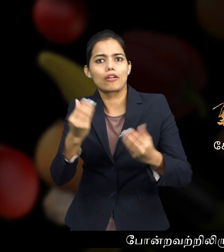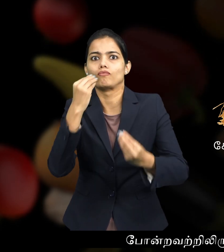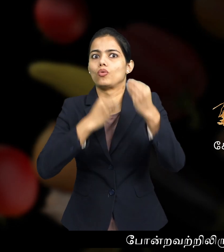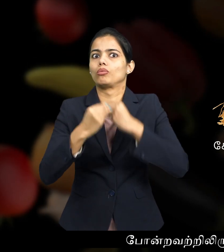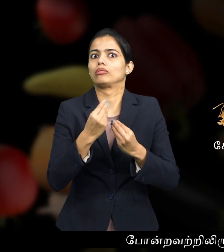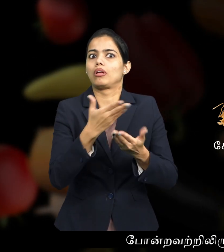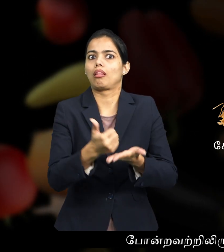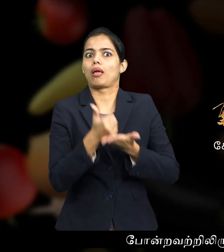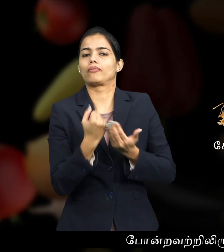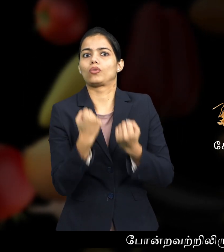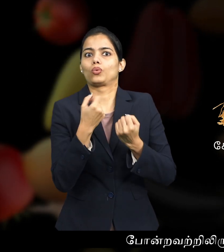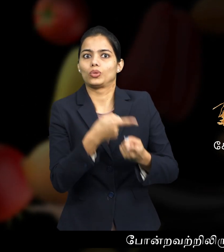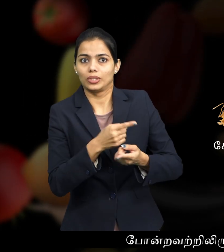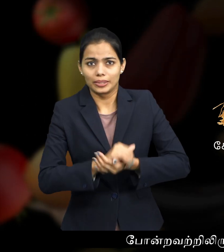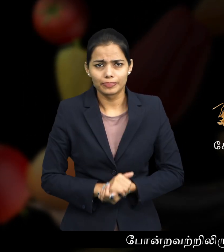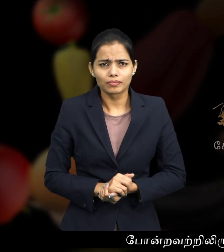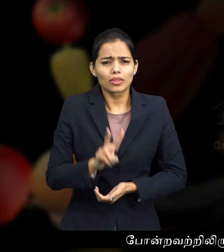பெறப்படுகின்றன.